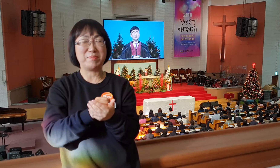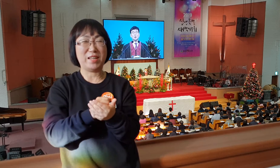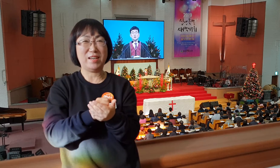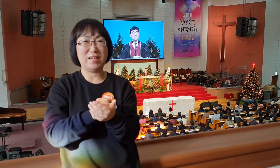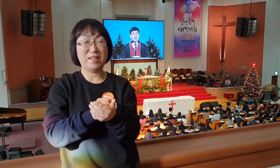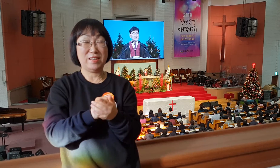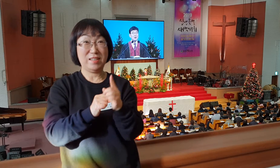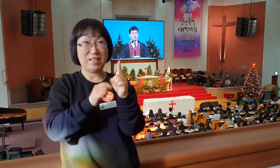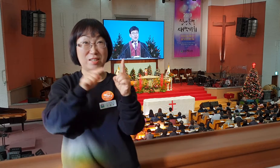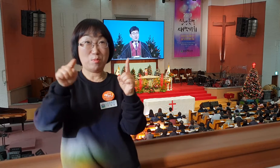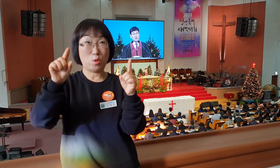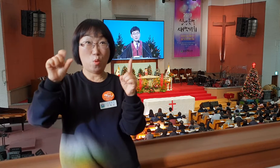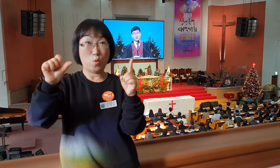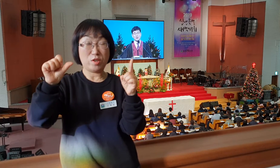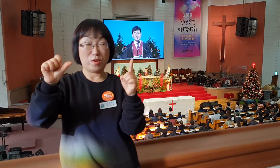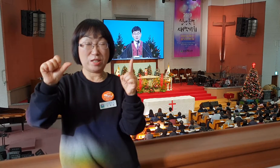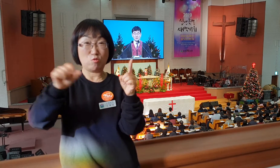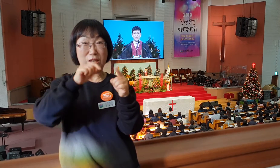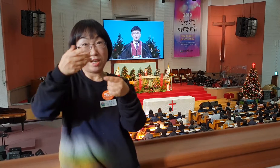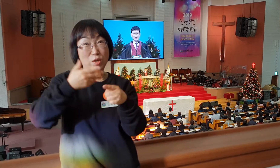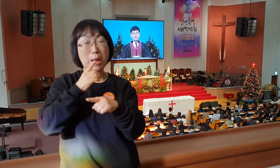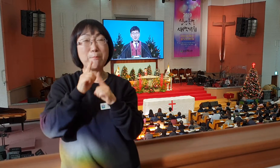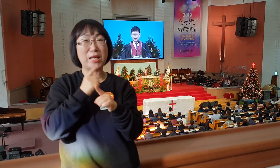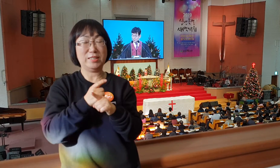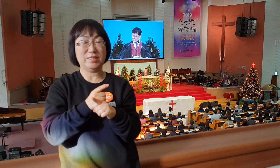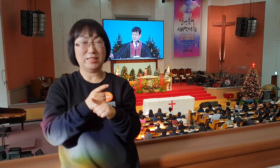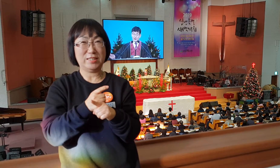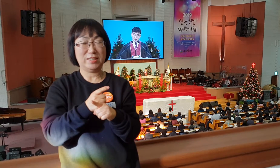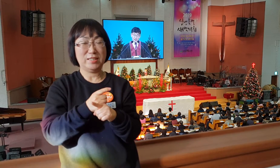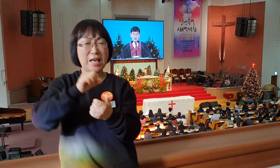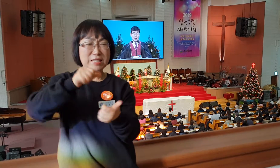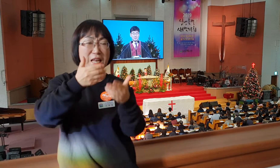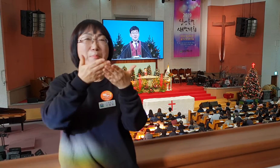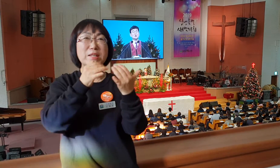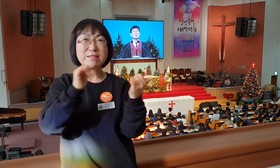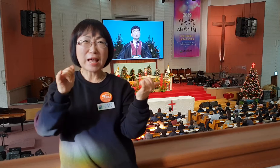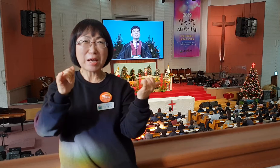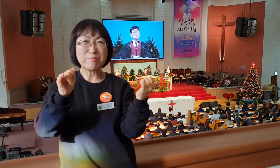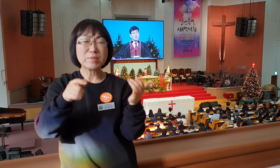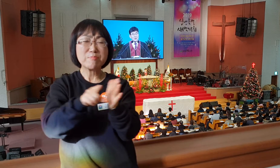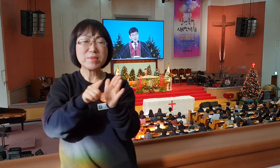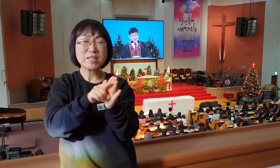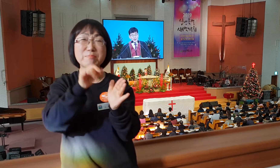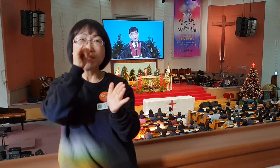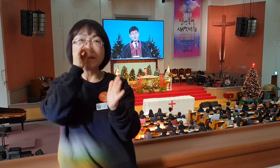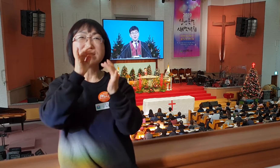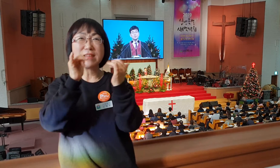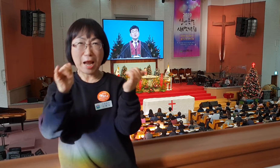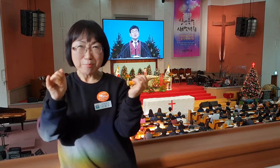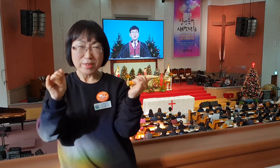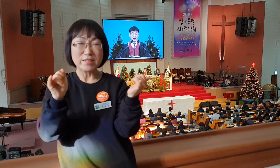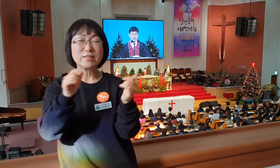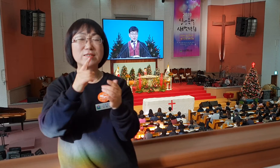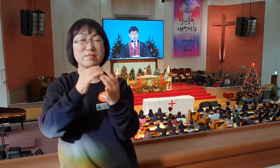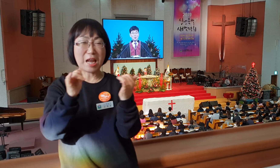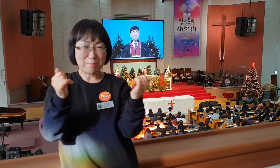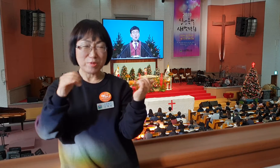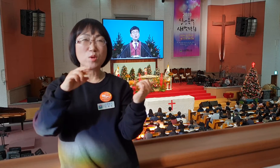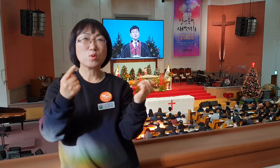1절부터 5절까지가 우리에게 전하는 바는 다른 거 아닙니다. 세례받은 사람 그리고 믿음이 있는 사람들 그